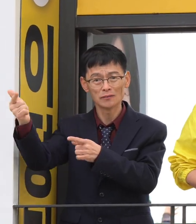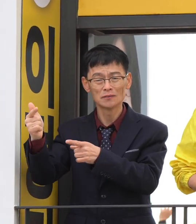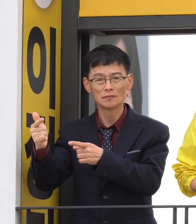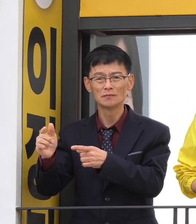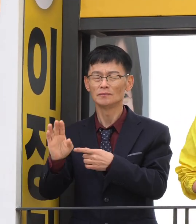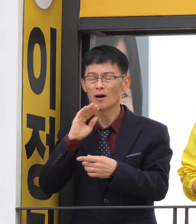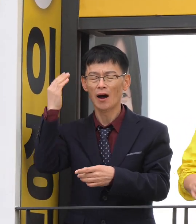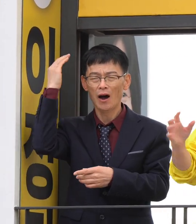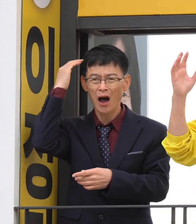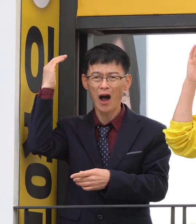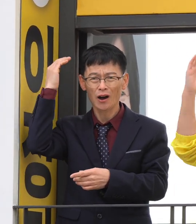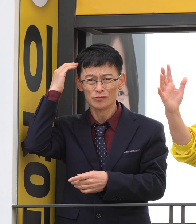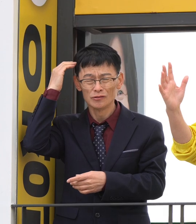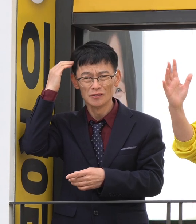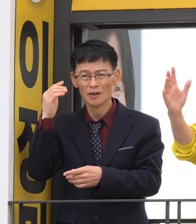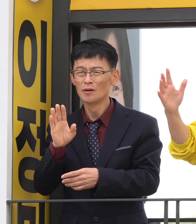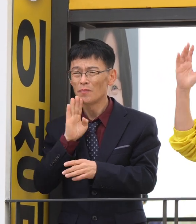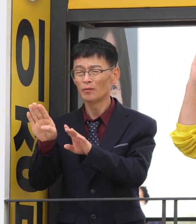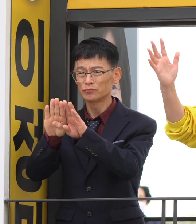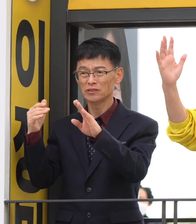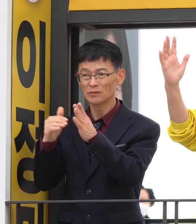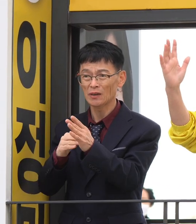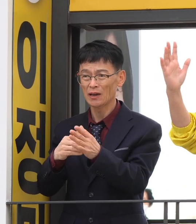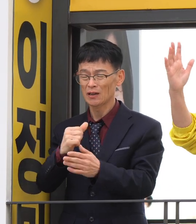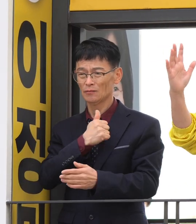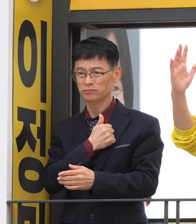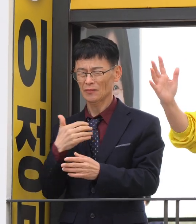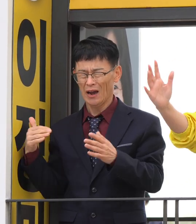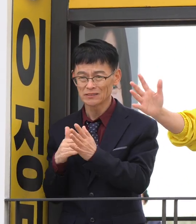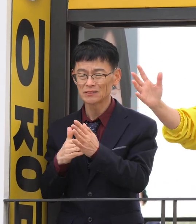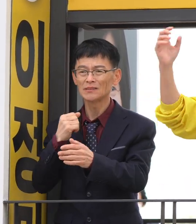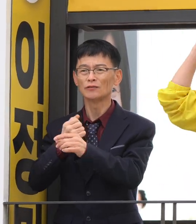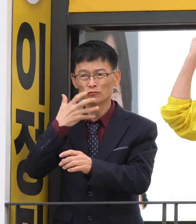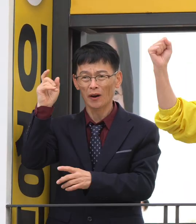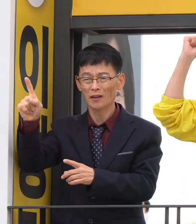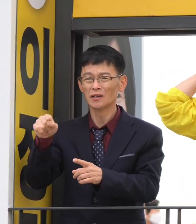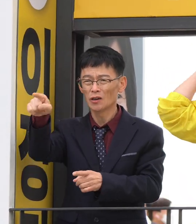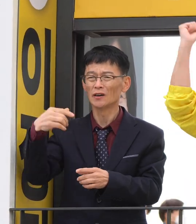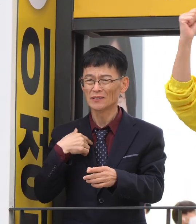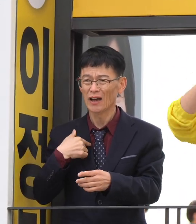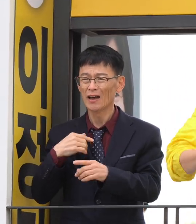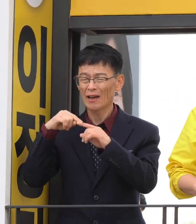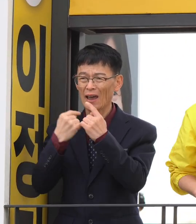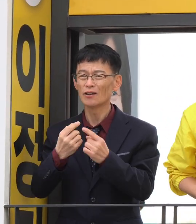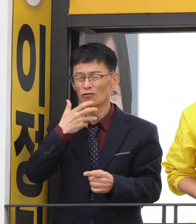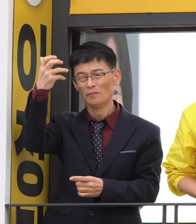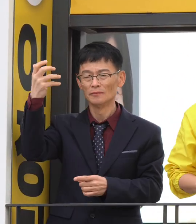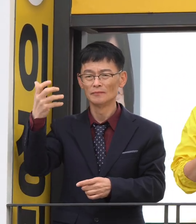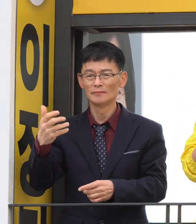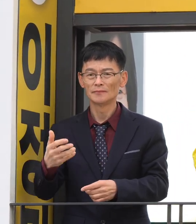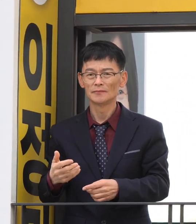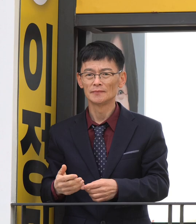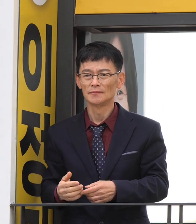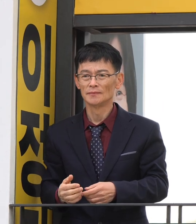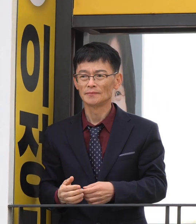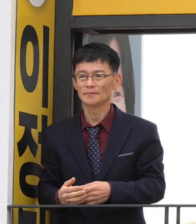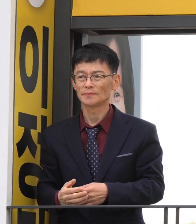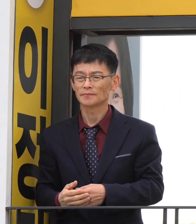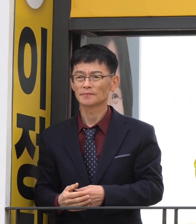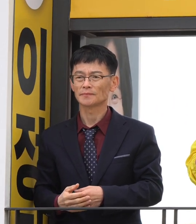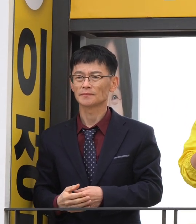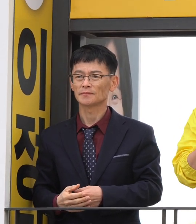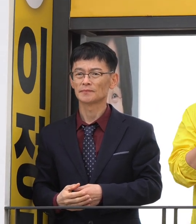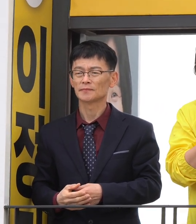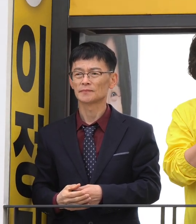아닌 대한민국의 관문으로서의 자부심을 갖도록 하는 꿈, 그것이 저의 꿈입니다, 여러분.